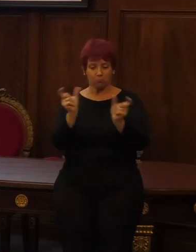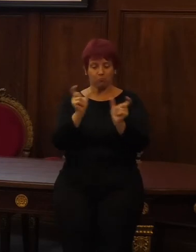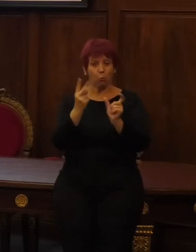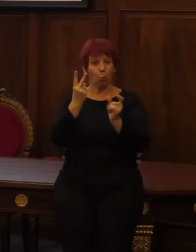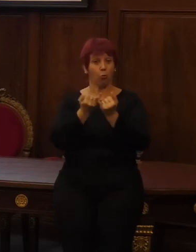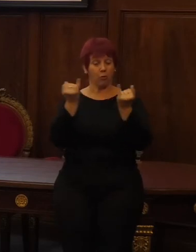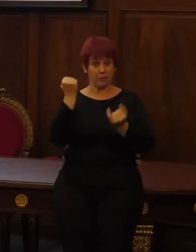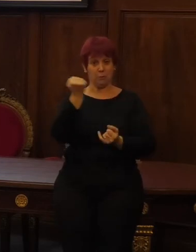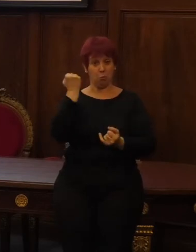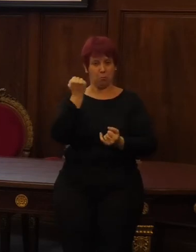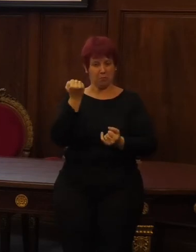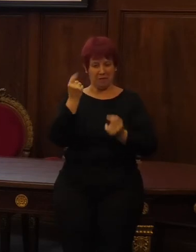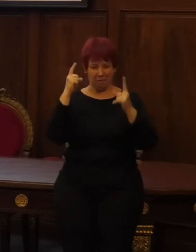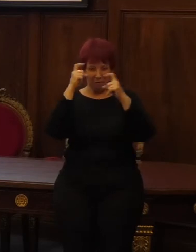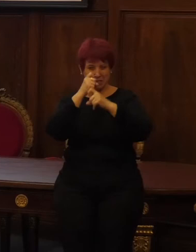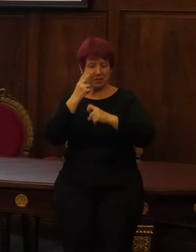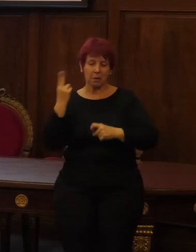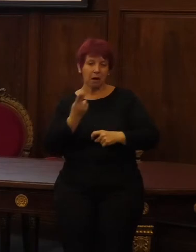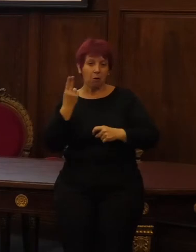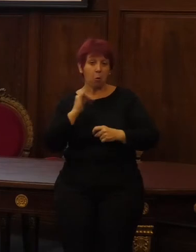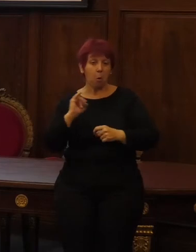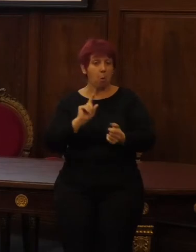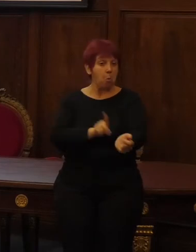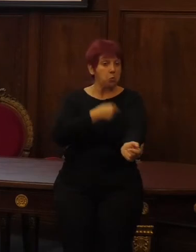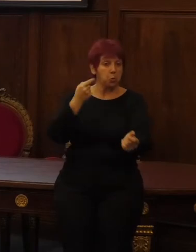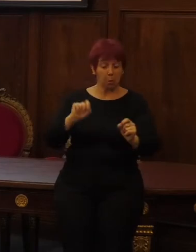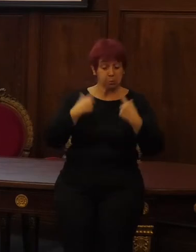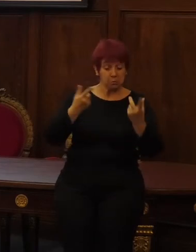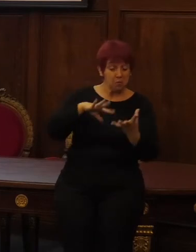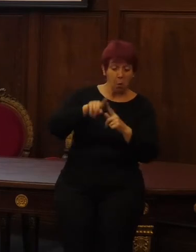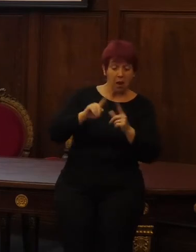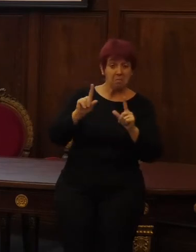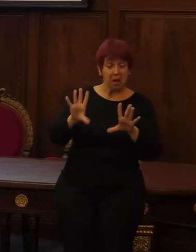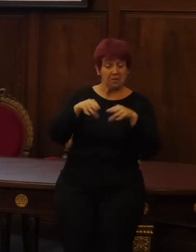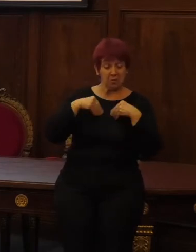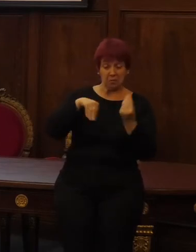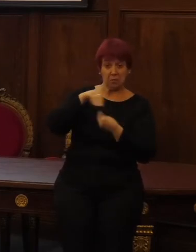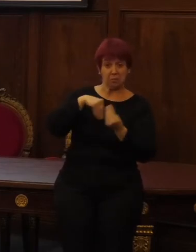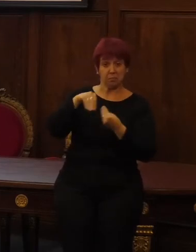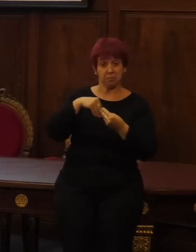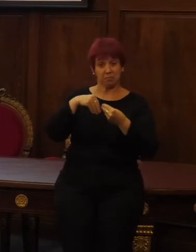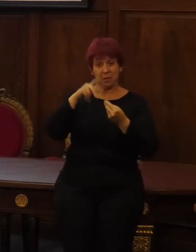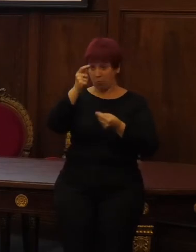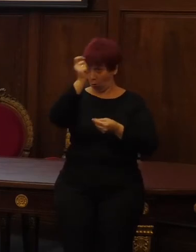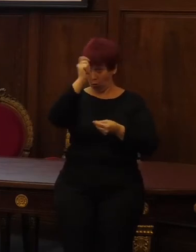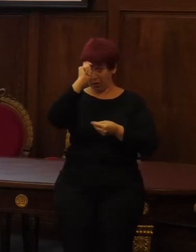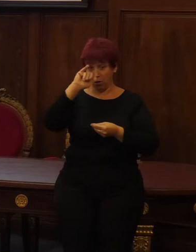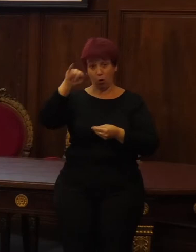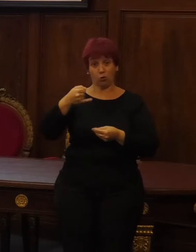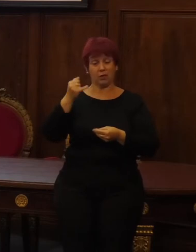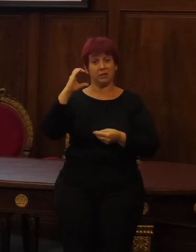sé, extraño o tan familiar? La gorra de JC.